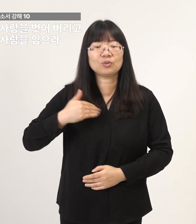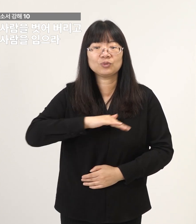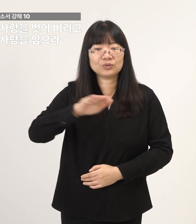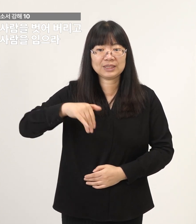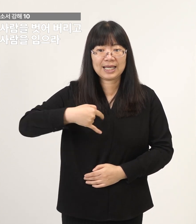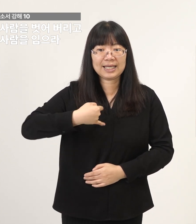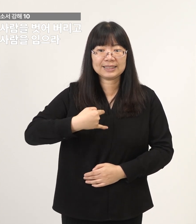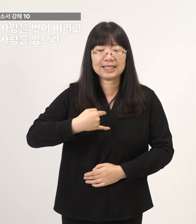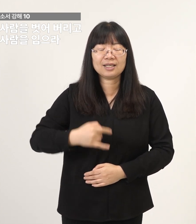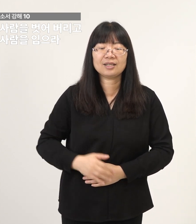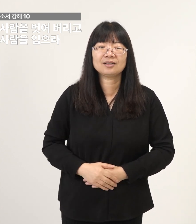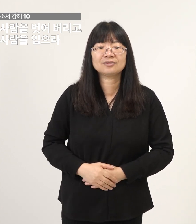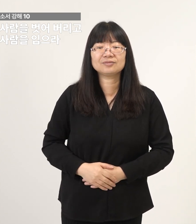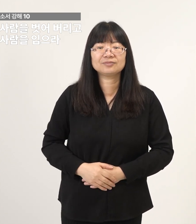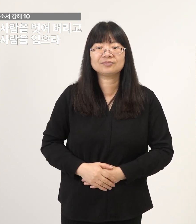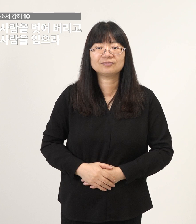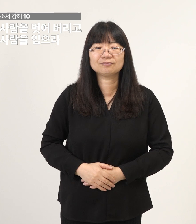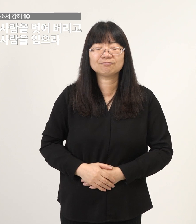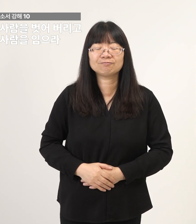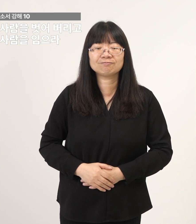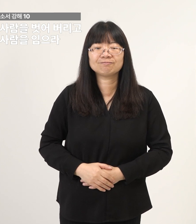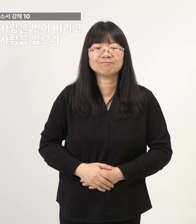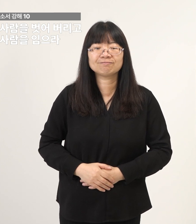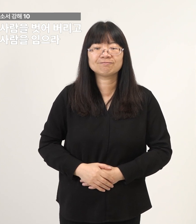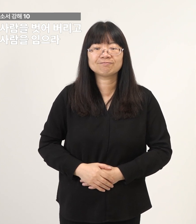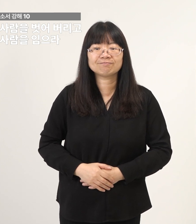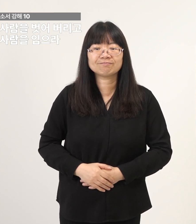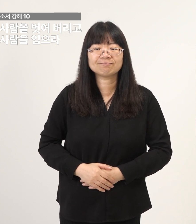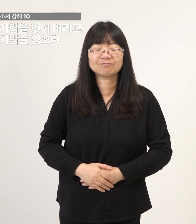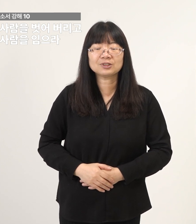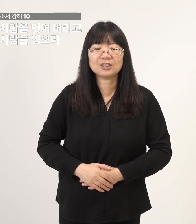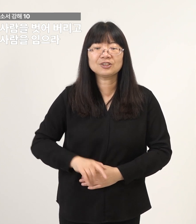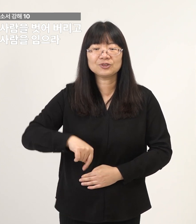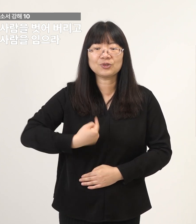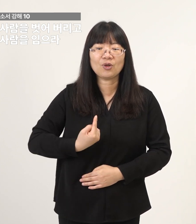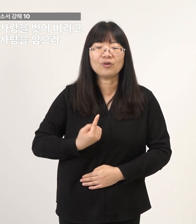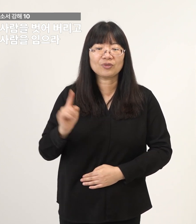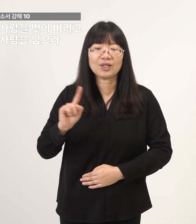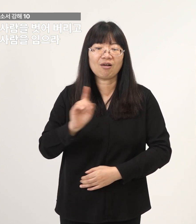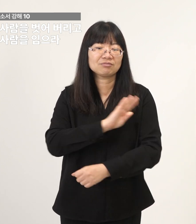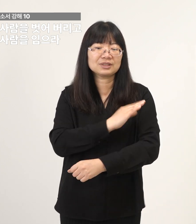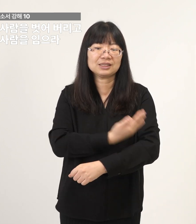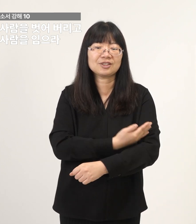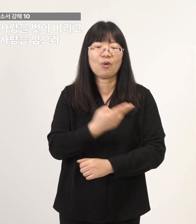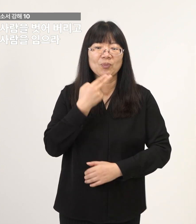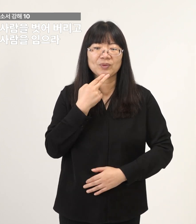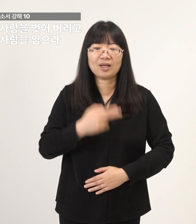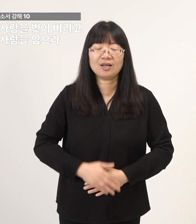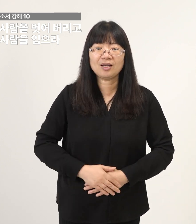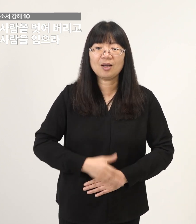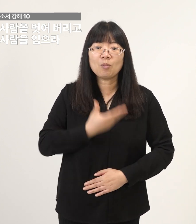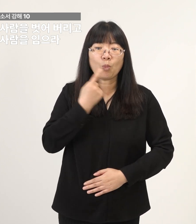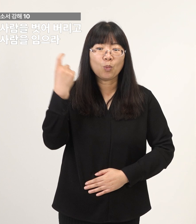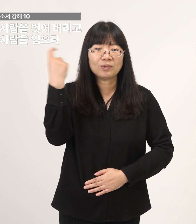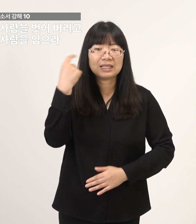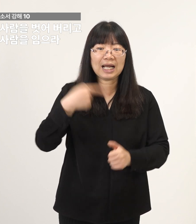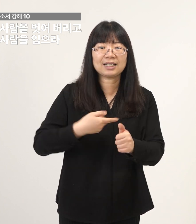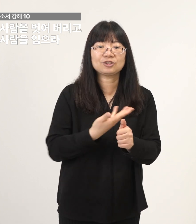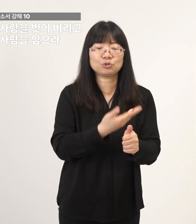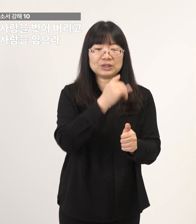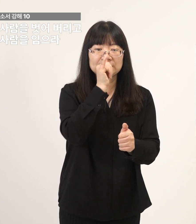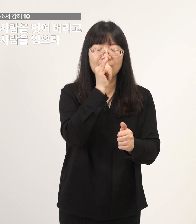우리에게는 여지가 없다. 이게 복음이 가르치는 사실이에요. 그러니까 기독교는 잘 들으세요.